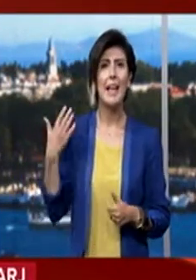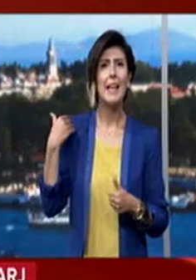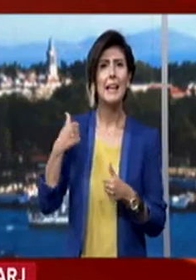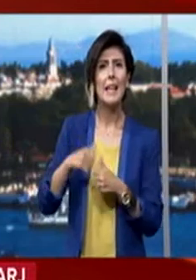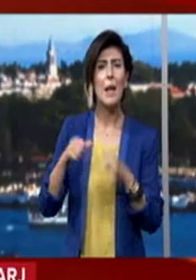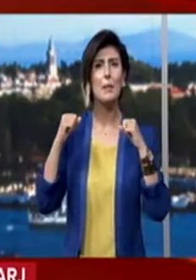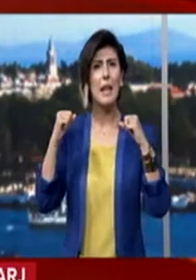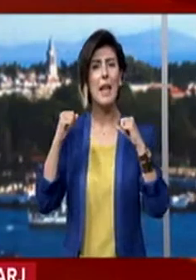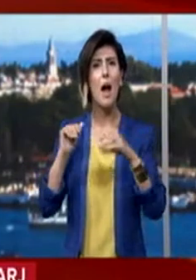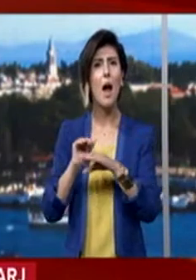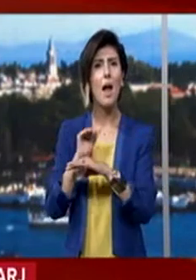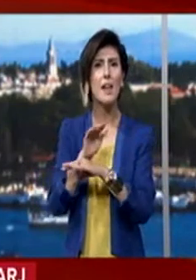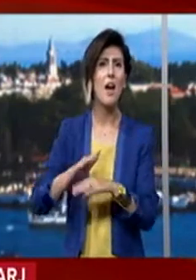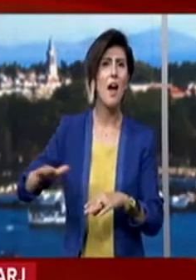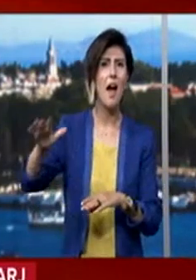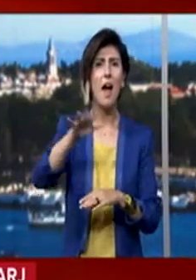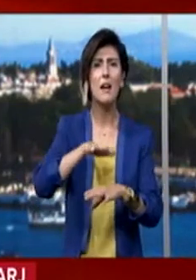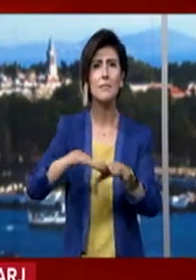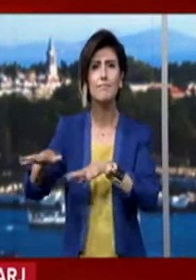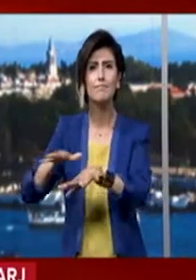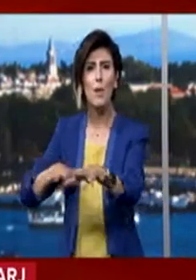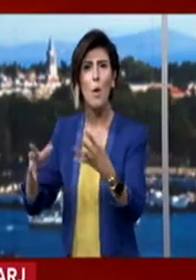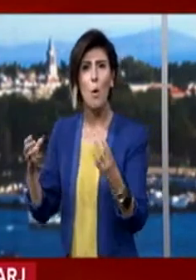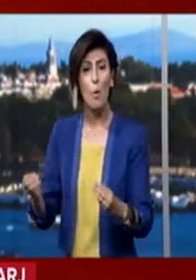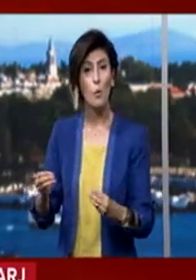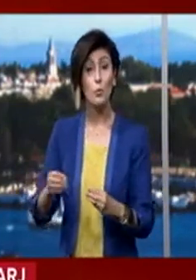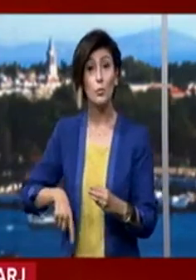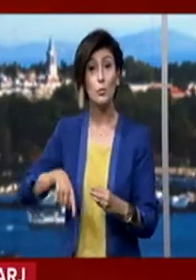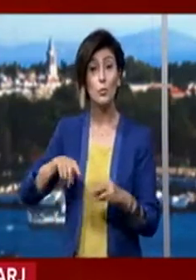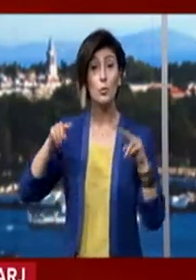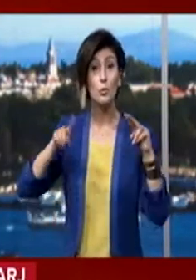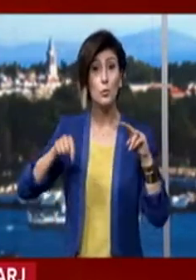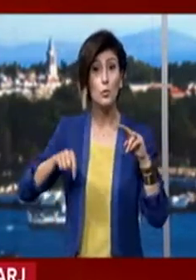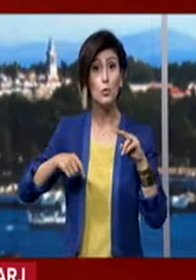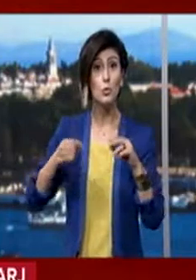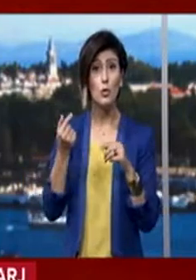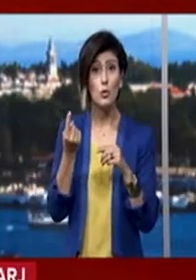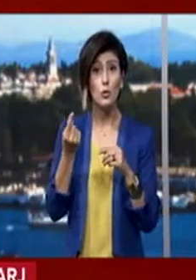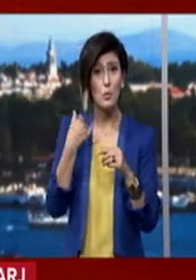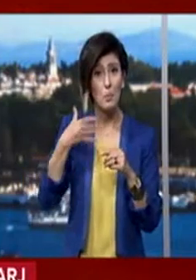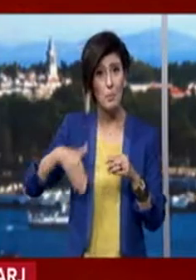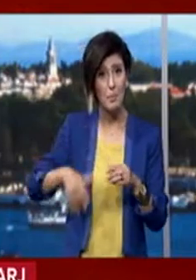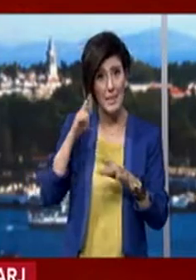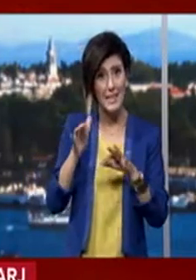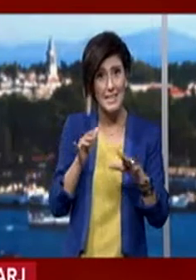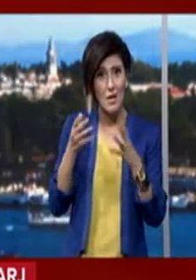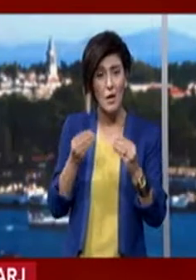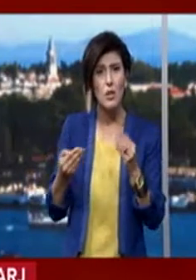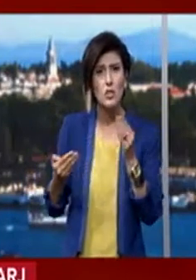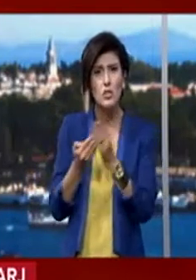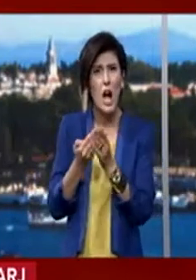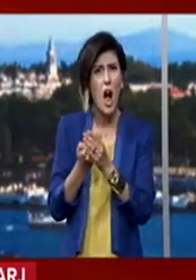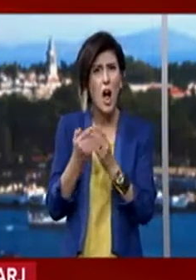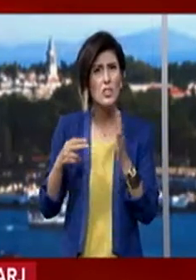Yenilenebilir enerji hayatımızın her alanına girmeye başladı. Günümüzde küçük bir bilgisayara dönüşen cep telefonlarının şarj sorunuysa en